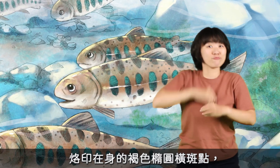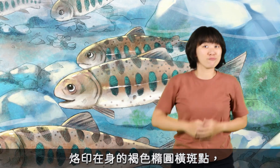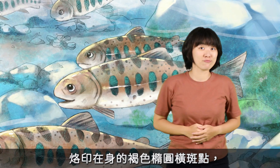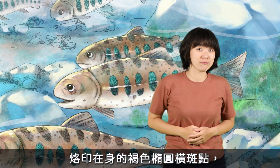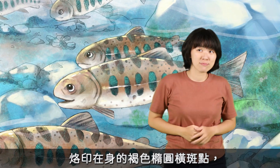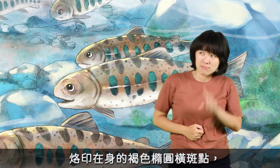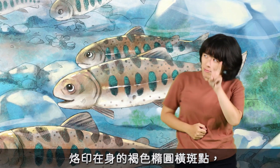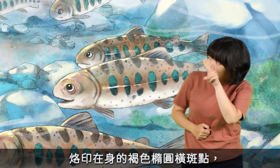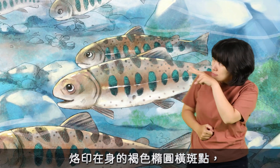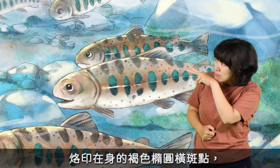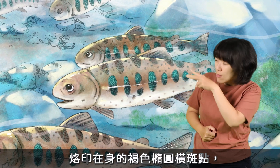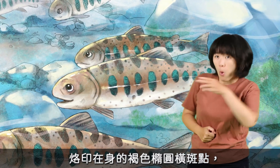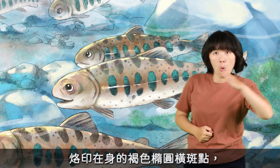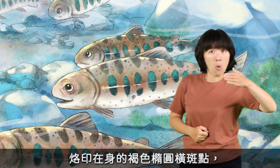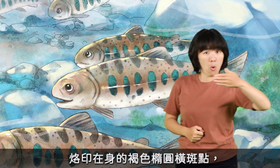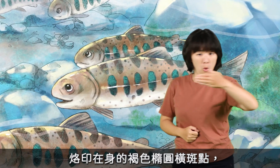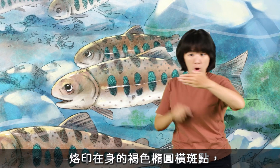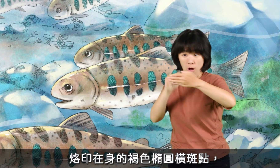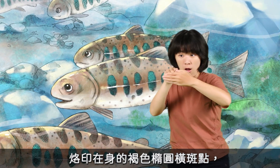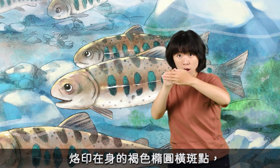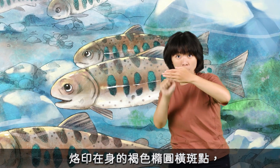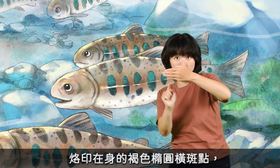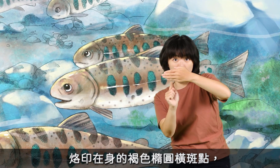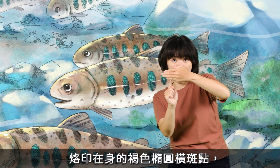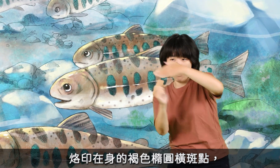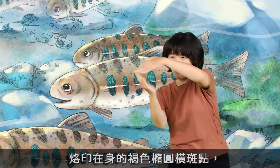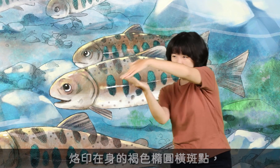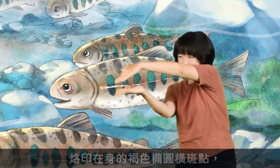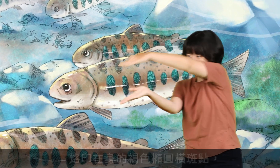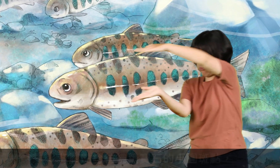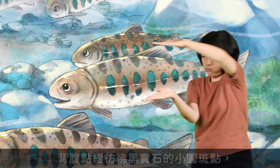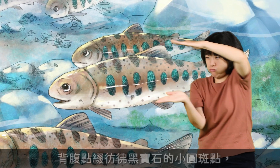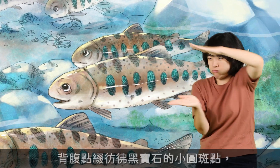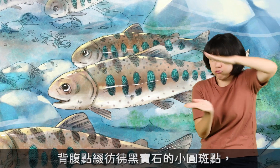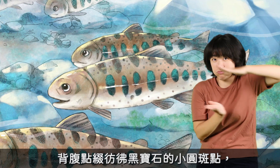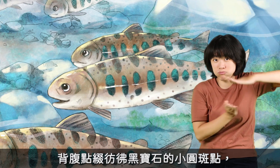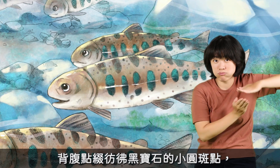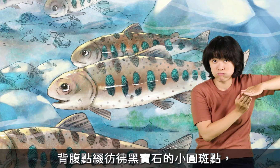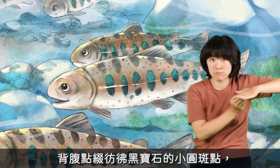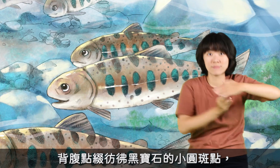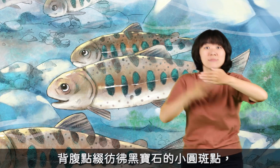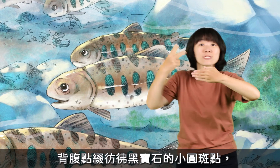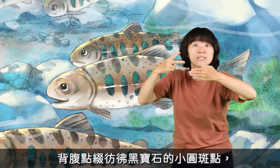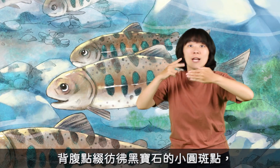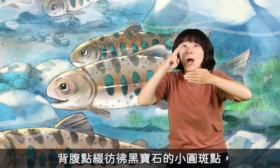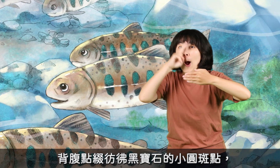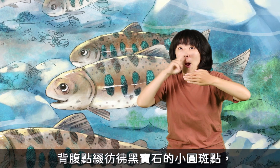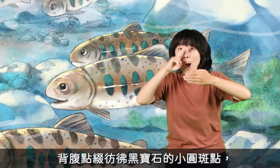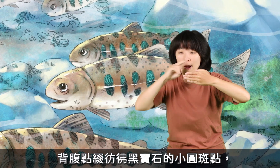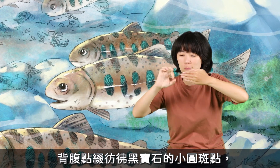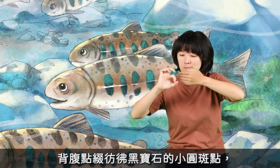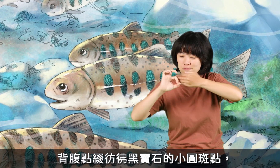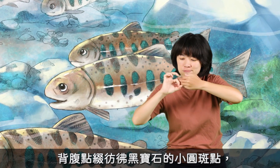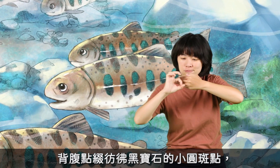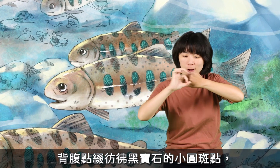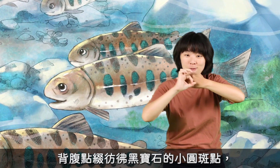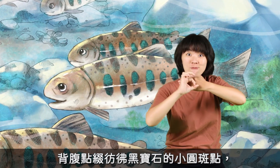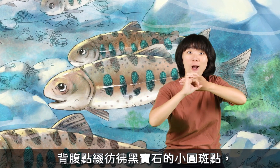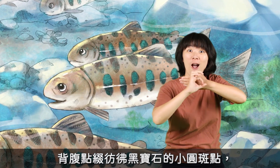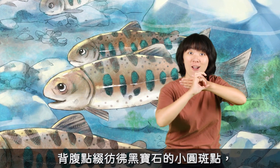烙印在身的褐色椭圆横斑点，背腹点缀仿佛黑宝石的小圆